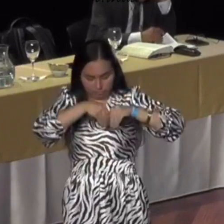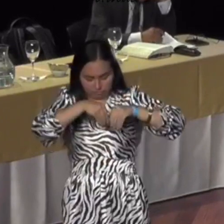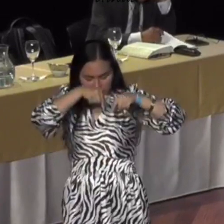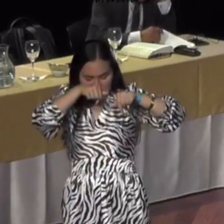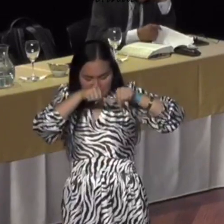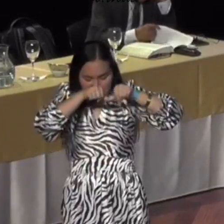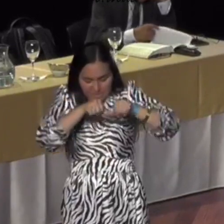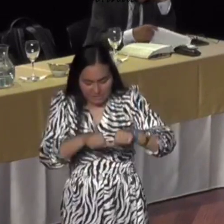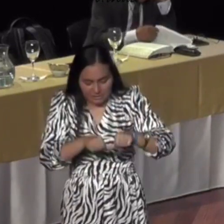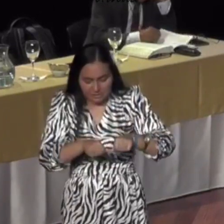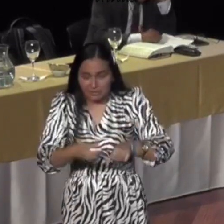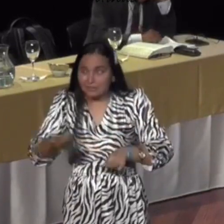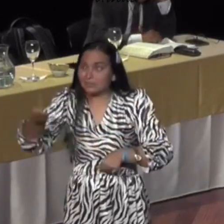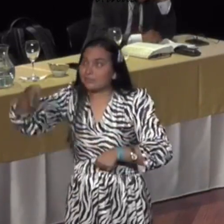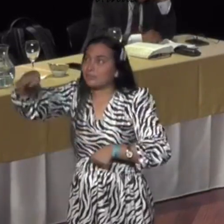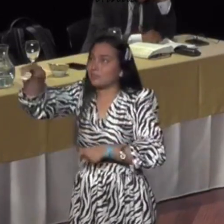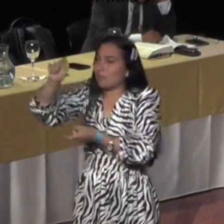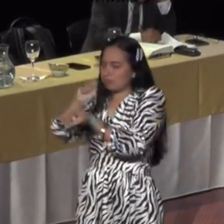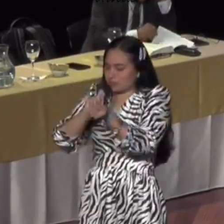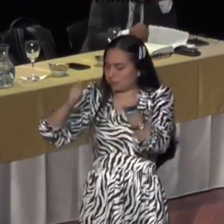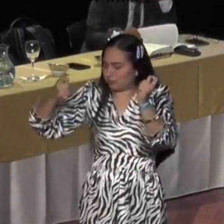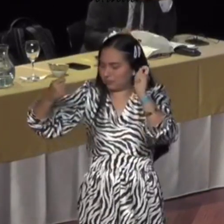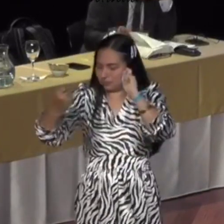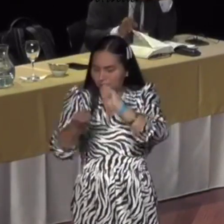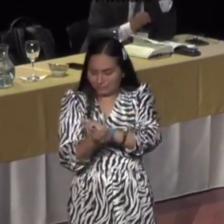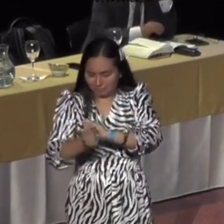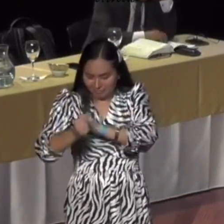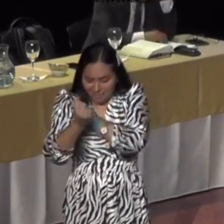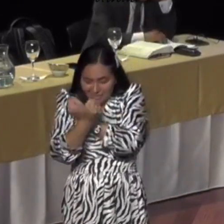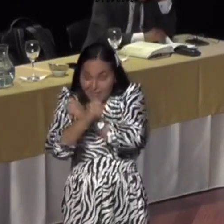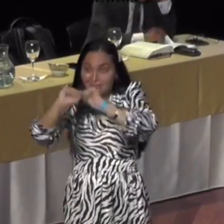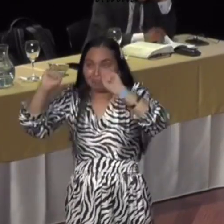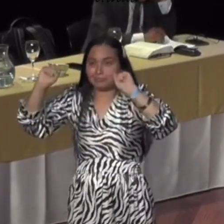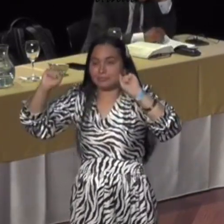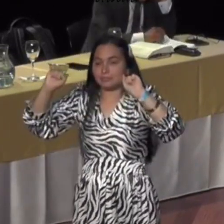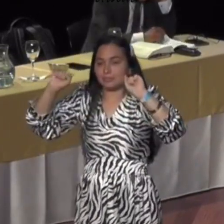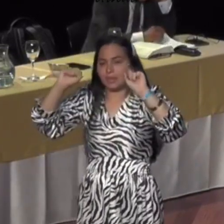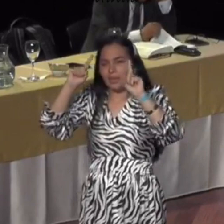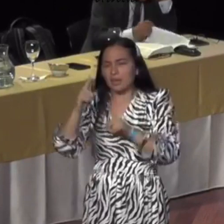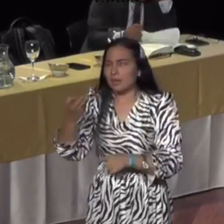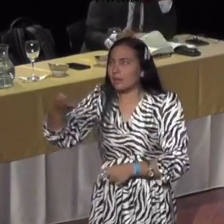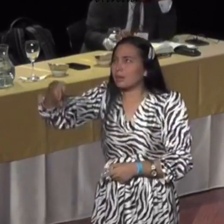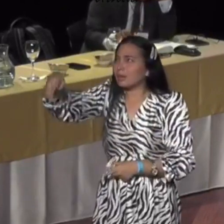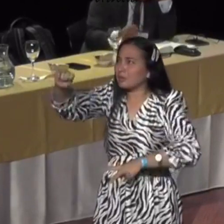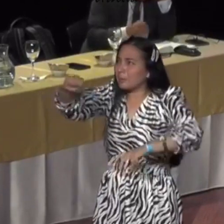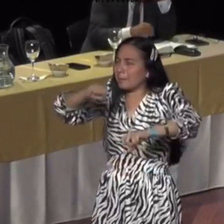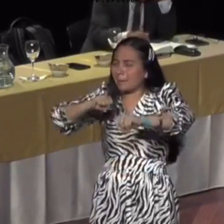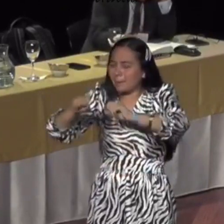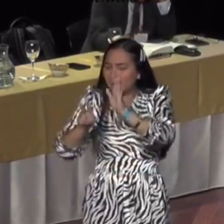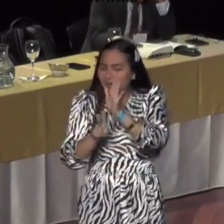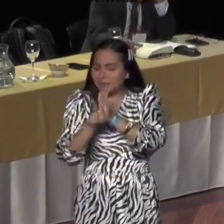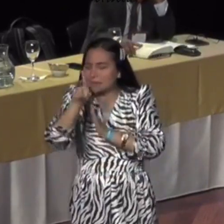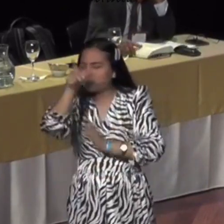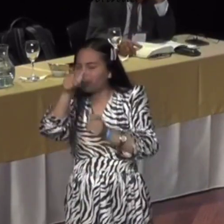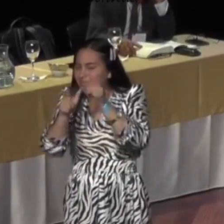se baja, porque esto es lo que hace Dios. Pero Dios, aquellos que son fieles, los pone en